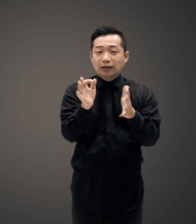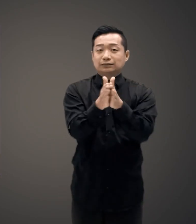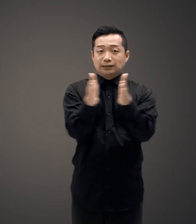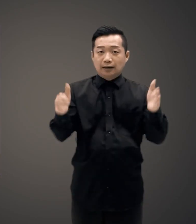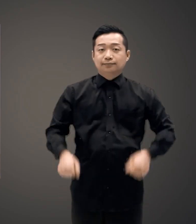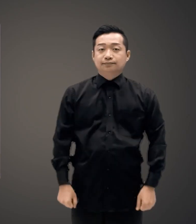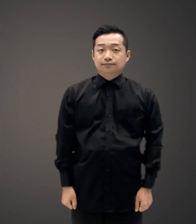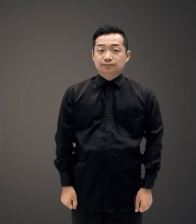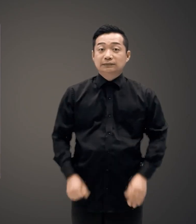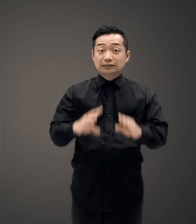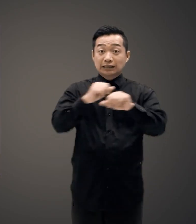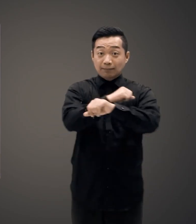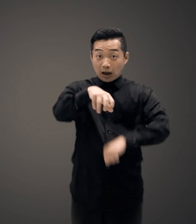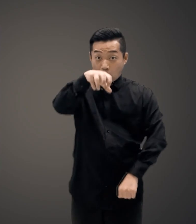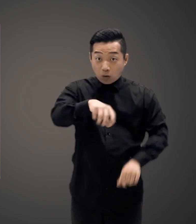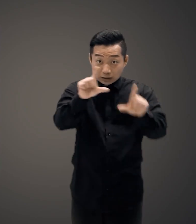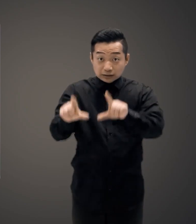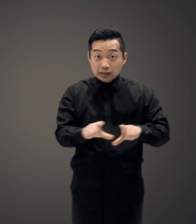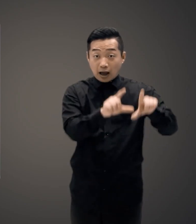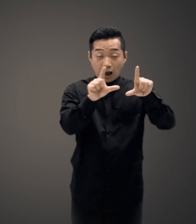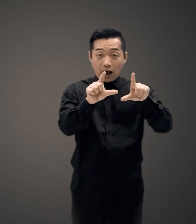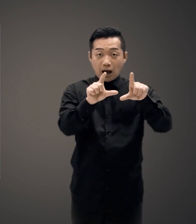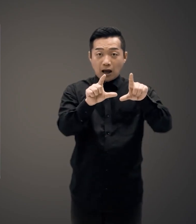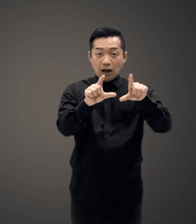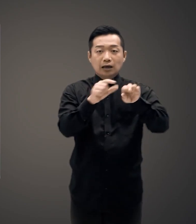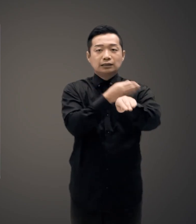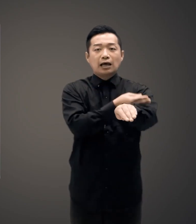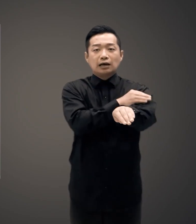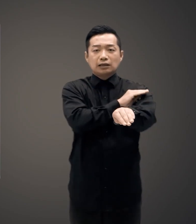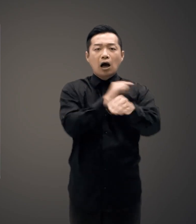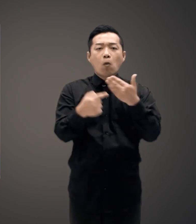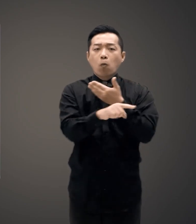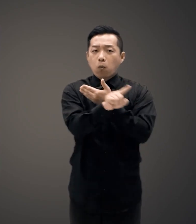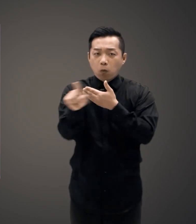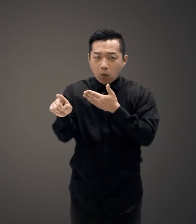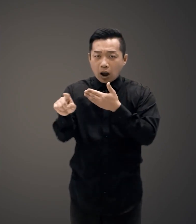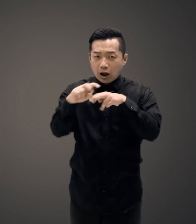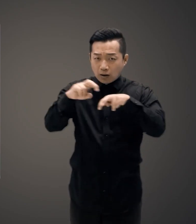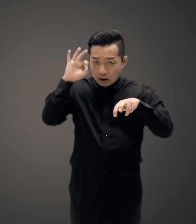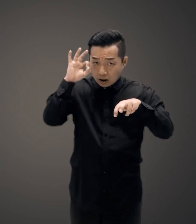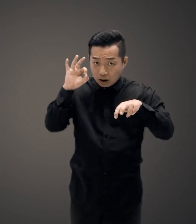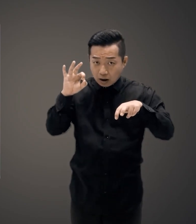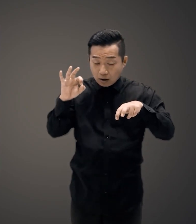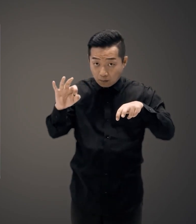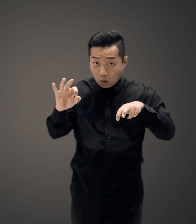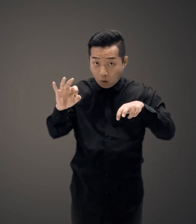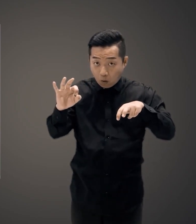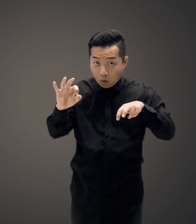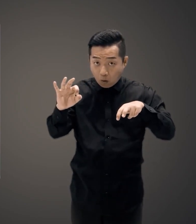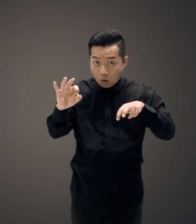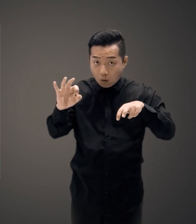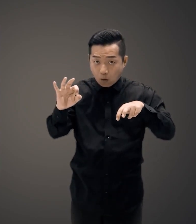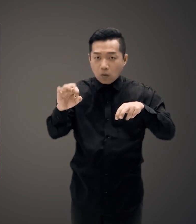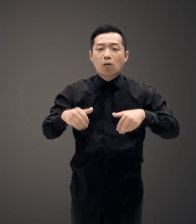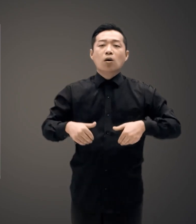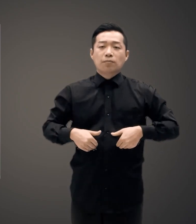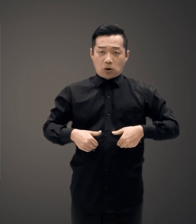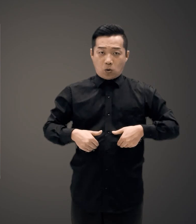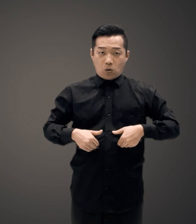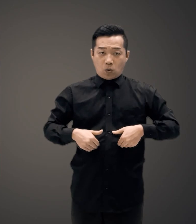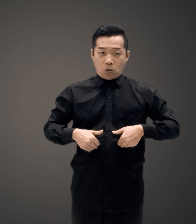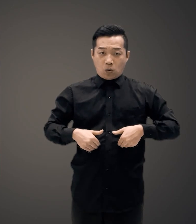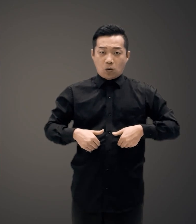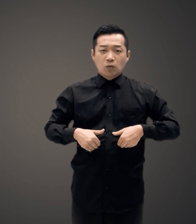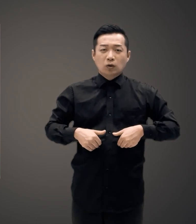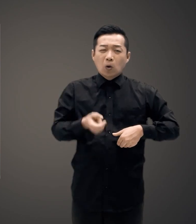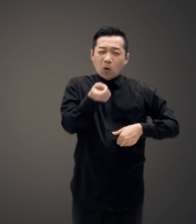이제 하기 시작했어요. 이제 사막에 살고 있는 낙타 외에 자세히 들여다보지 않으면 볼 수 없을